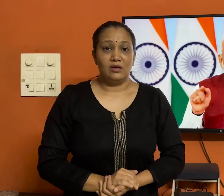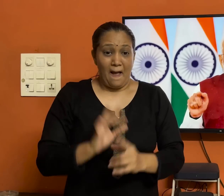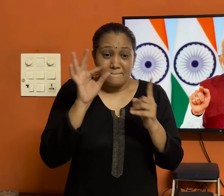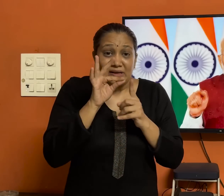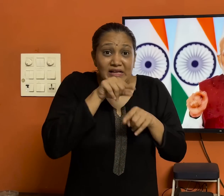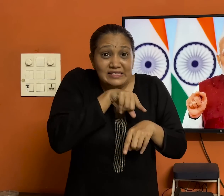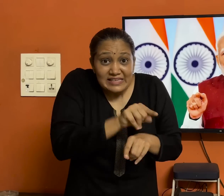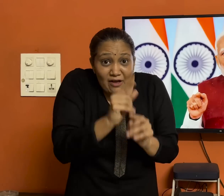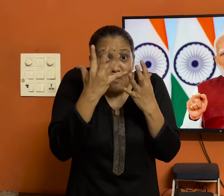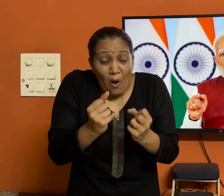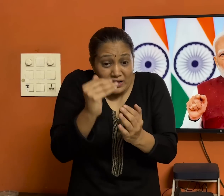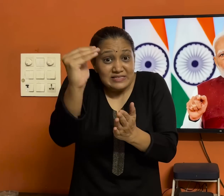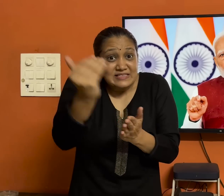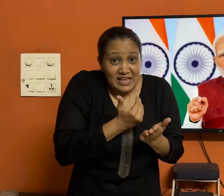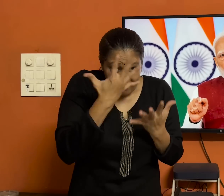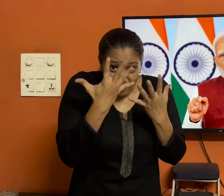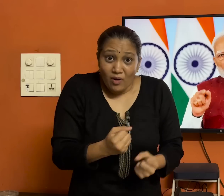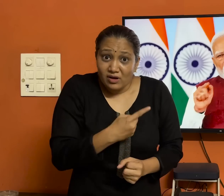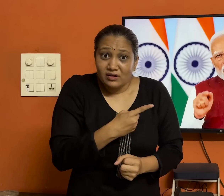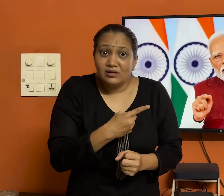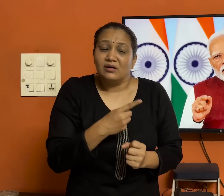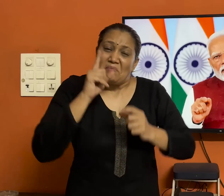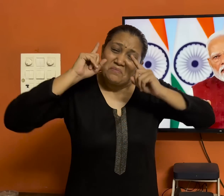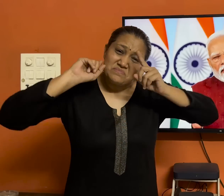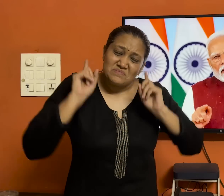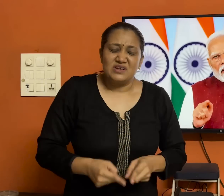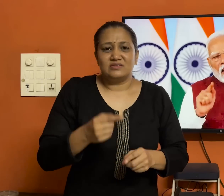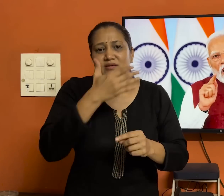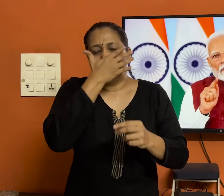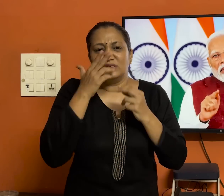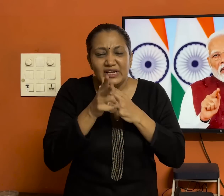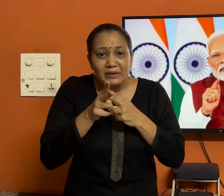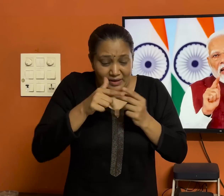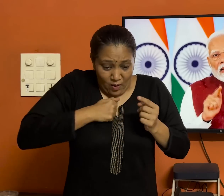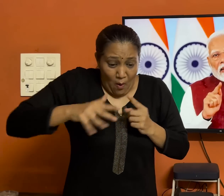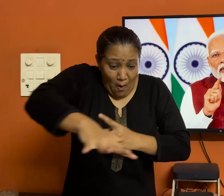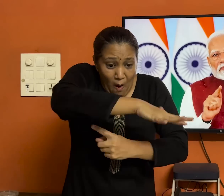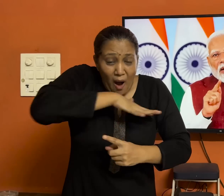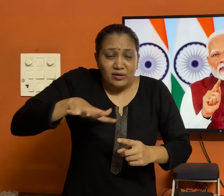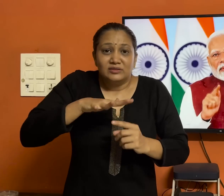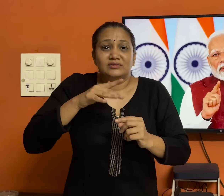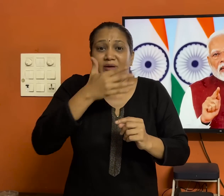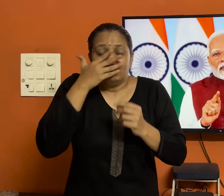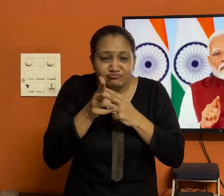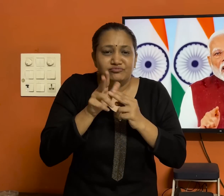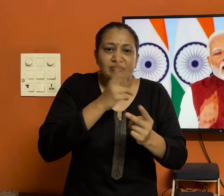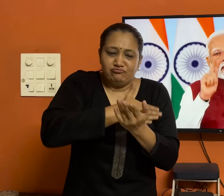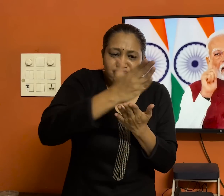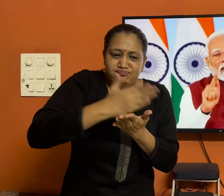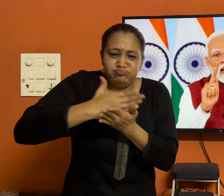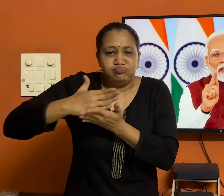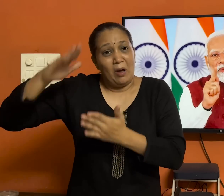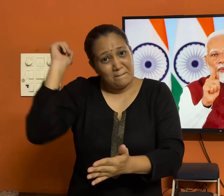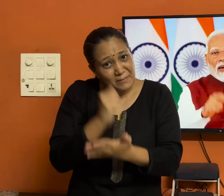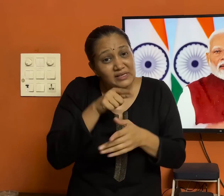पाकिस्तान को अगर बचना है तो उसे अपने टेरर इंफ्रास्ट्रक्चर का सफाया